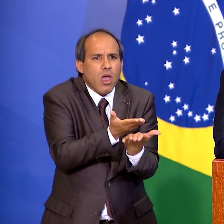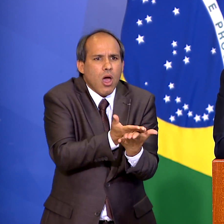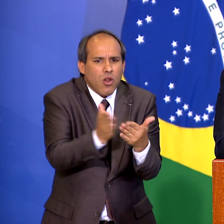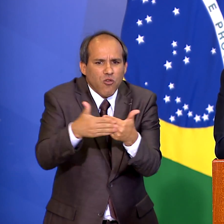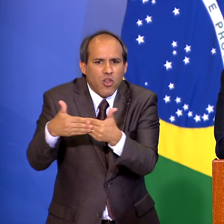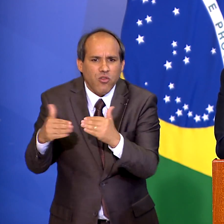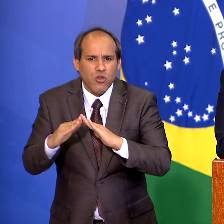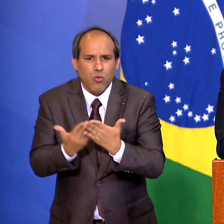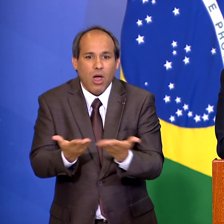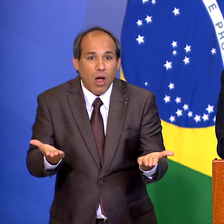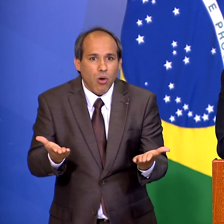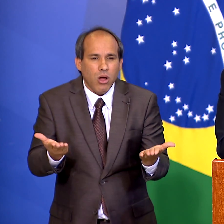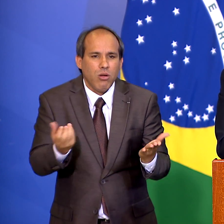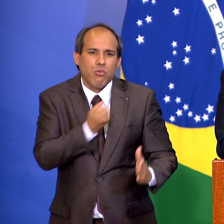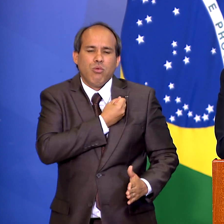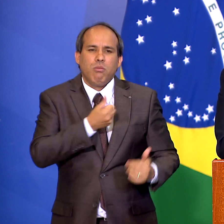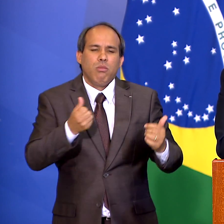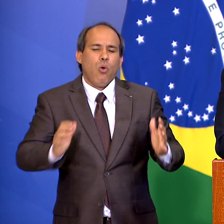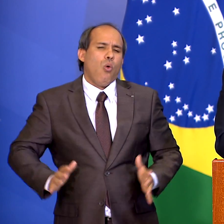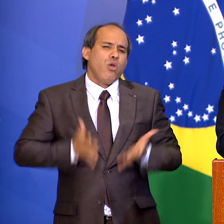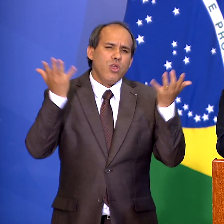são